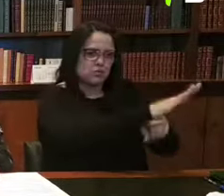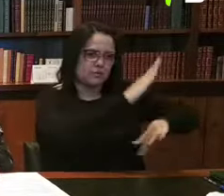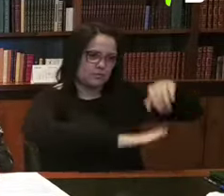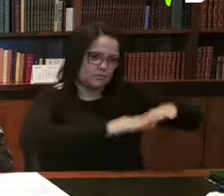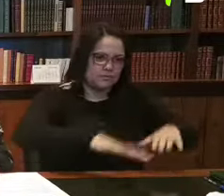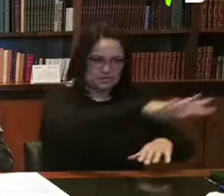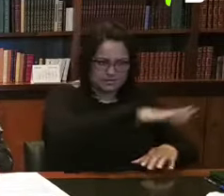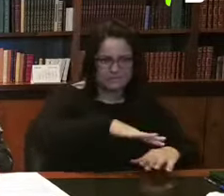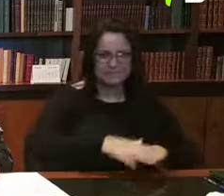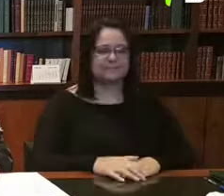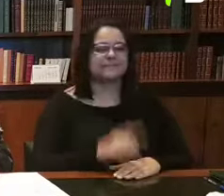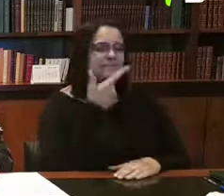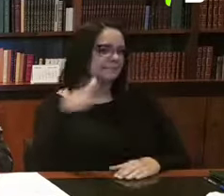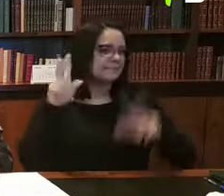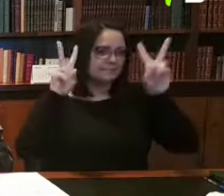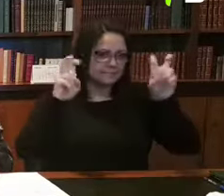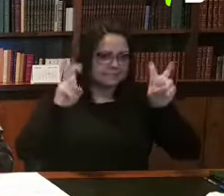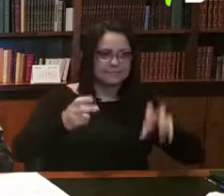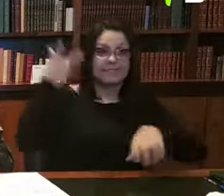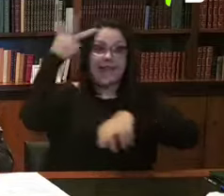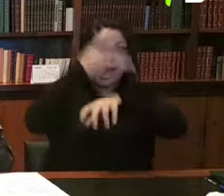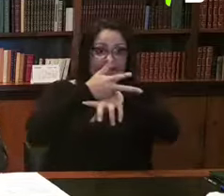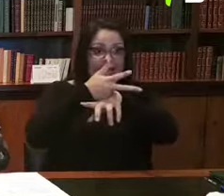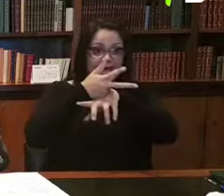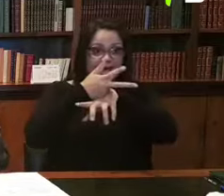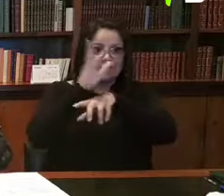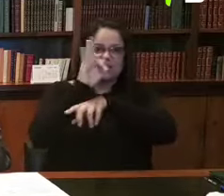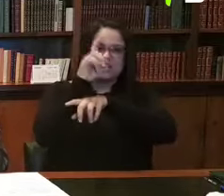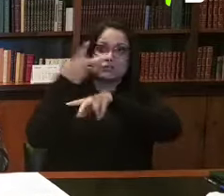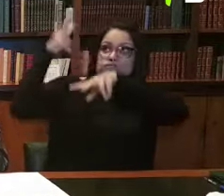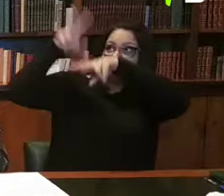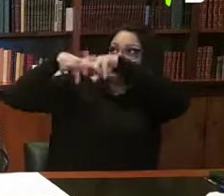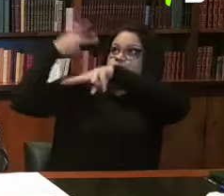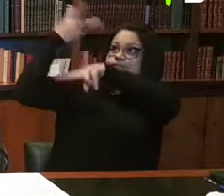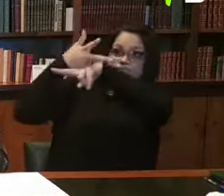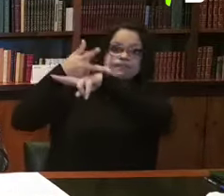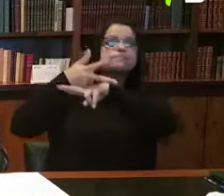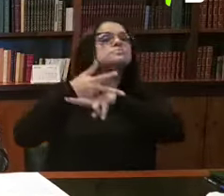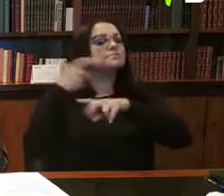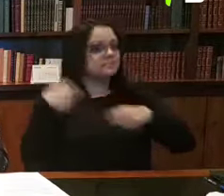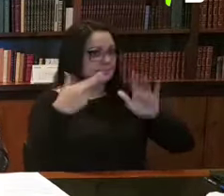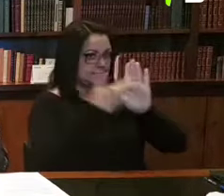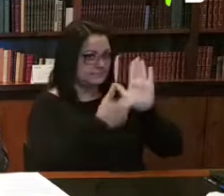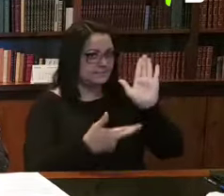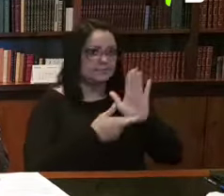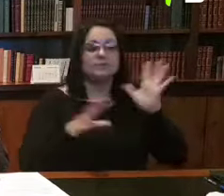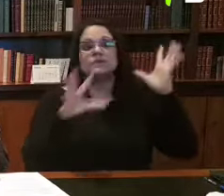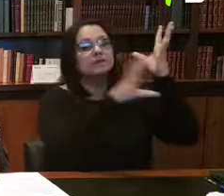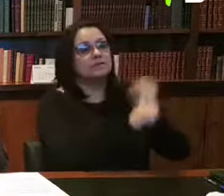profissionais e outra coisa sobre radares fixos tema decisão judicial que nós temos ter pelo menos